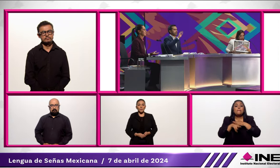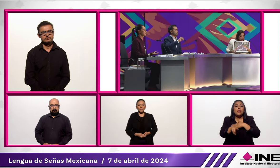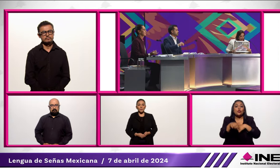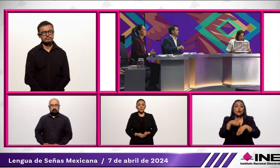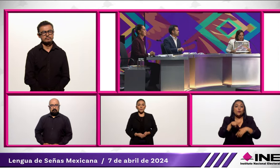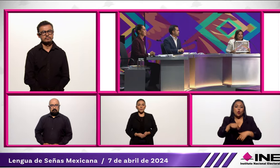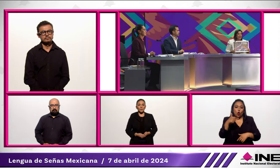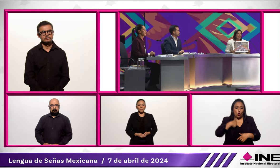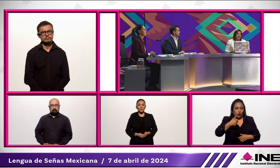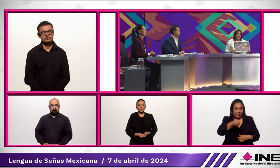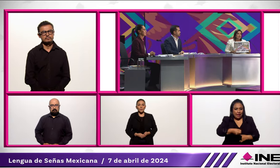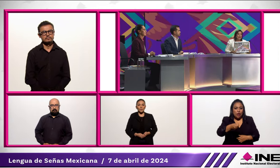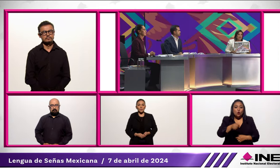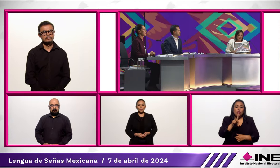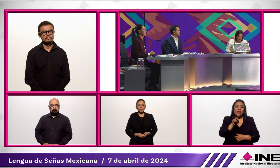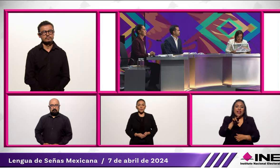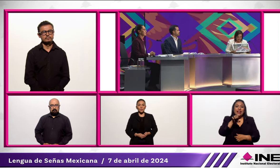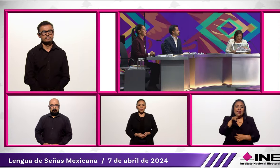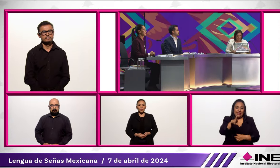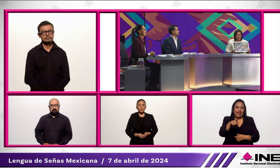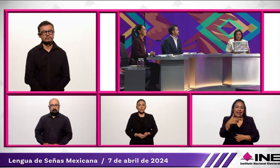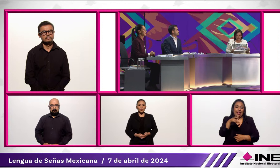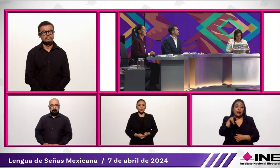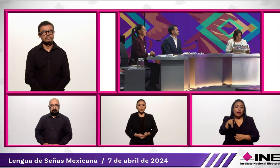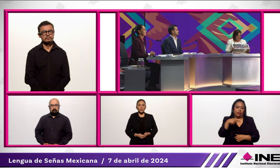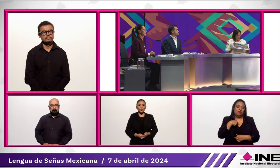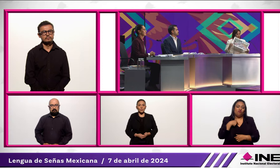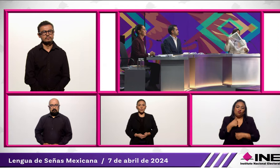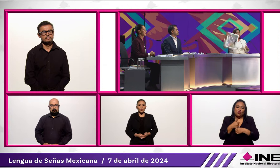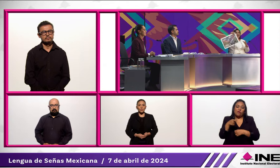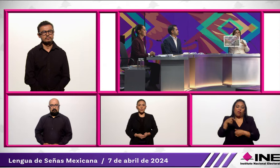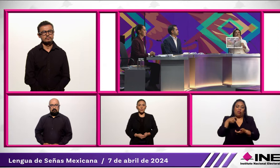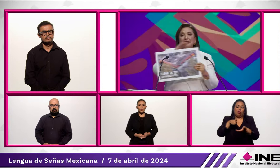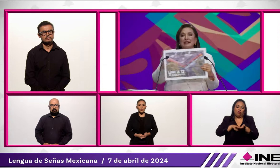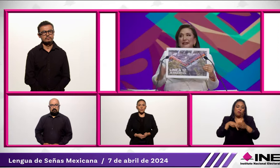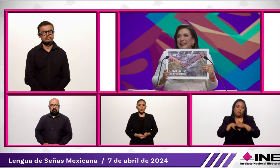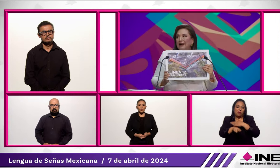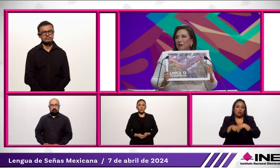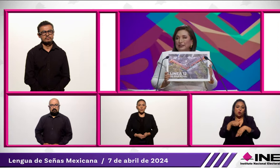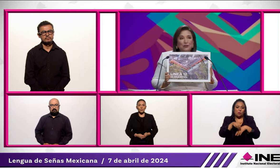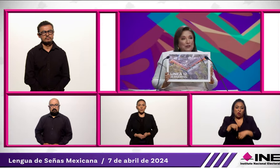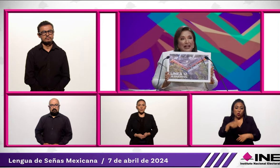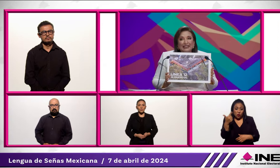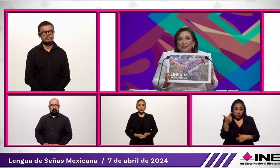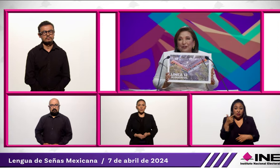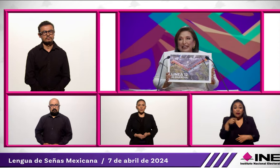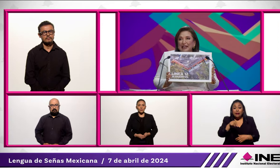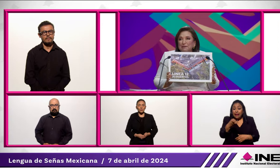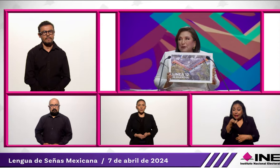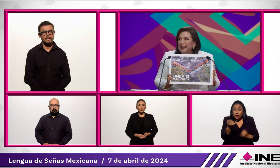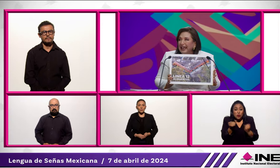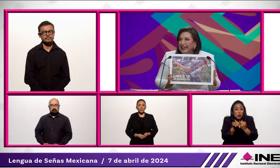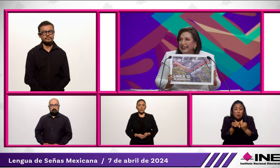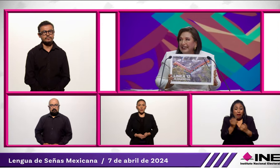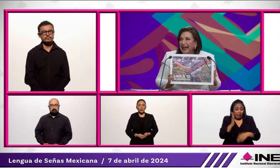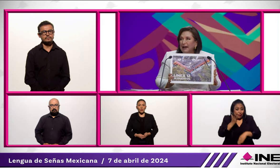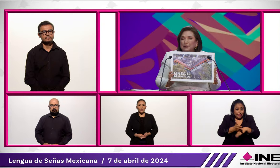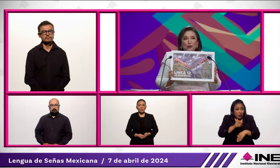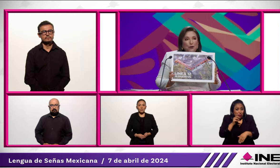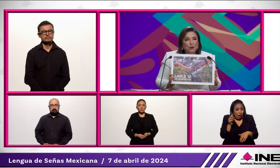saludar hoy a Daniel Hernández, una víctima de la línea 12, Claudia. O es otro caso de